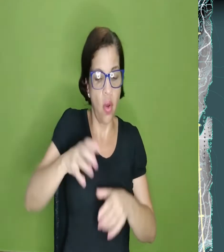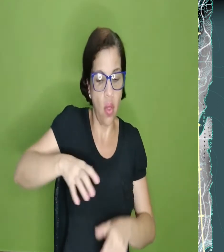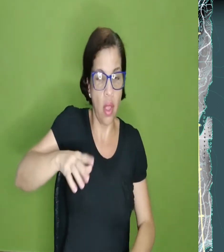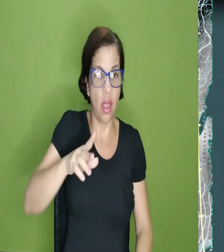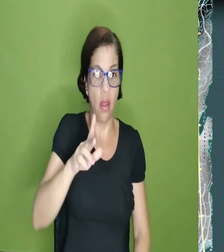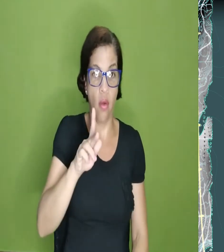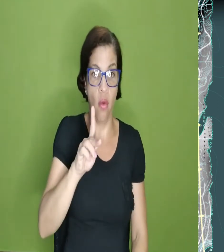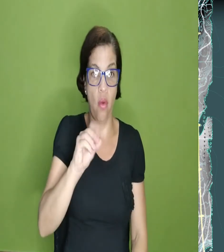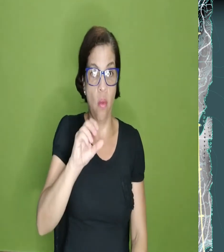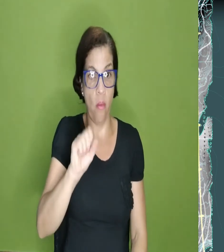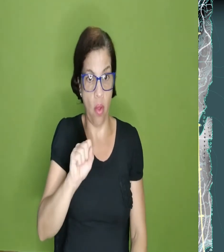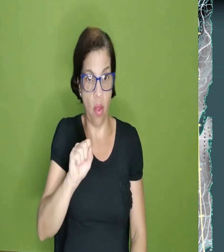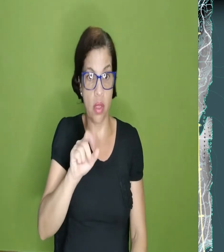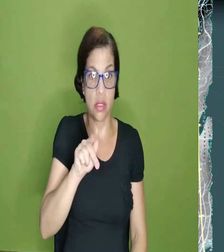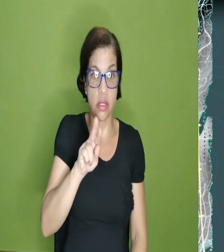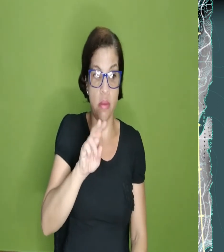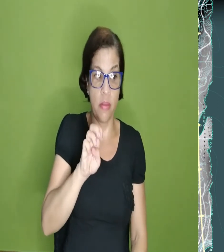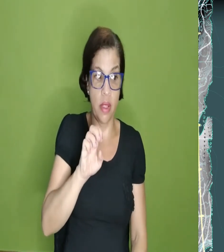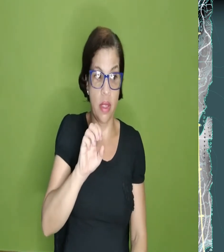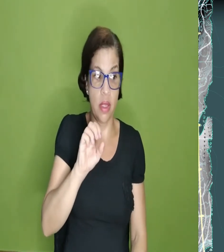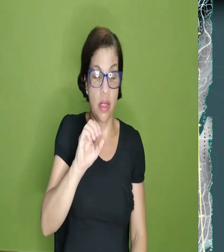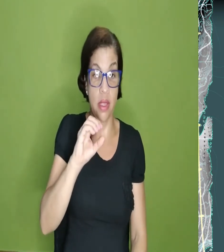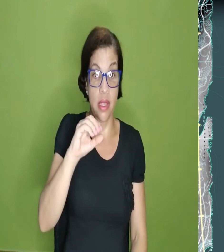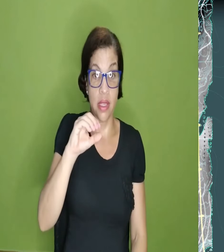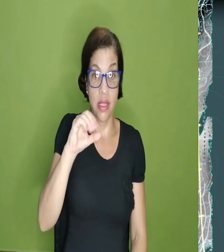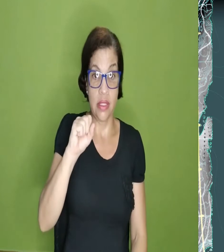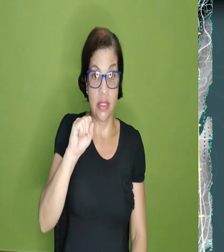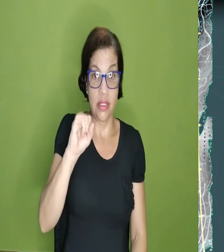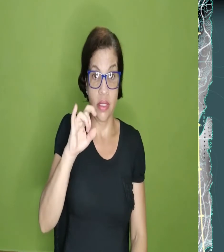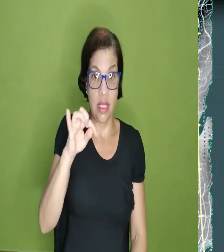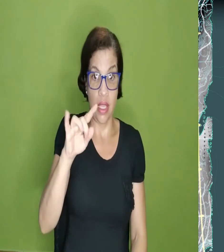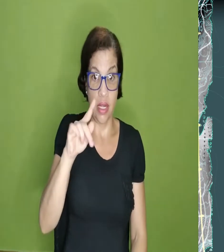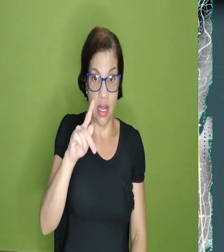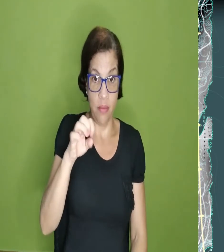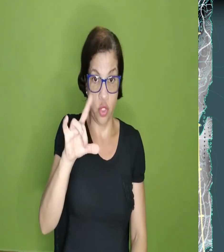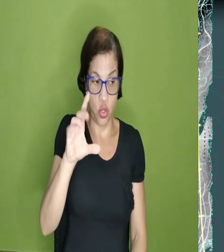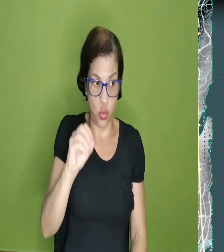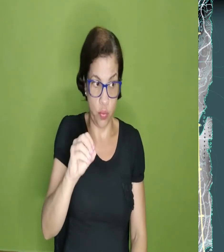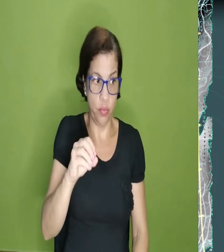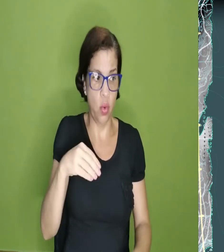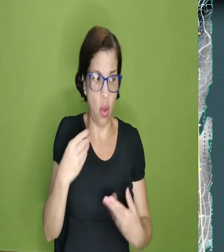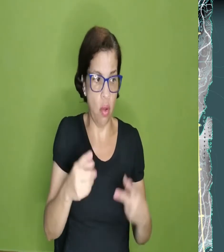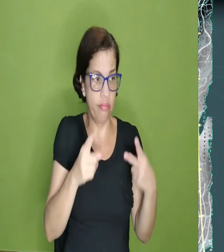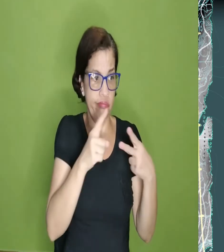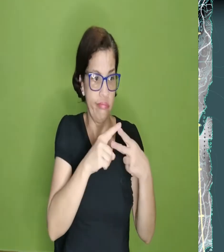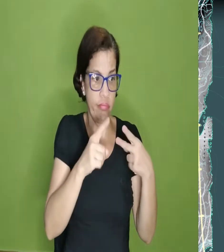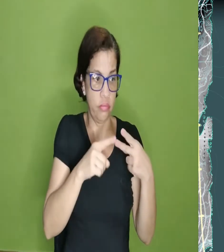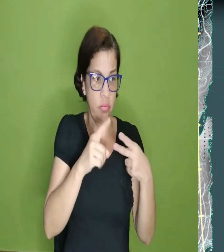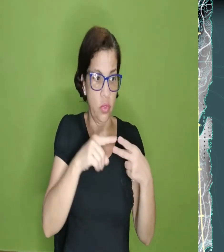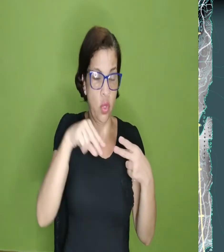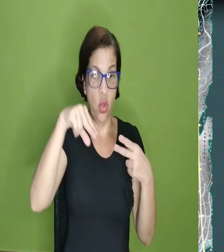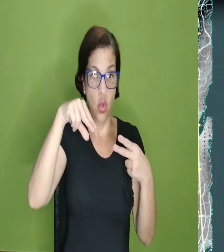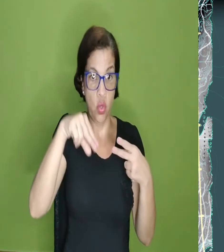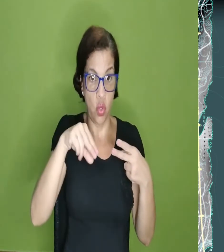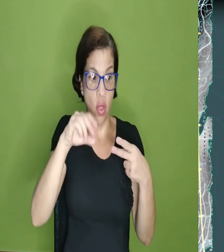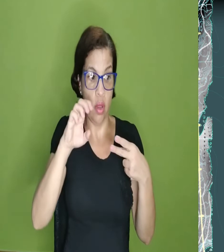pré-sinápticos. E quais são esses receptores? A norepinefrina e a epinefrina são